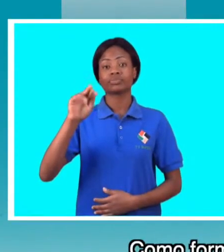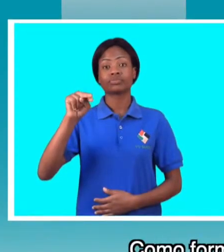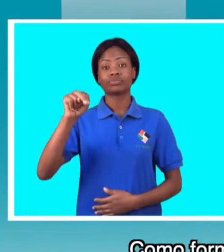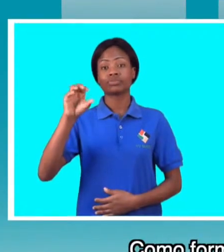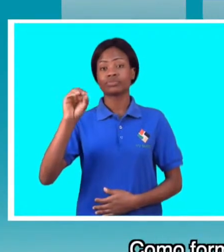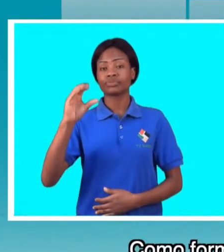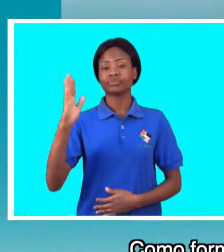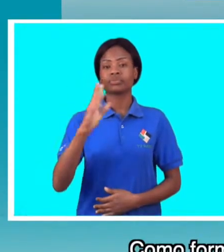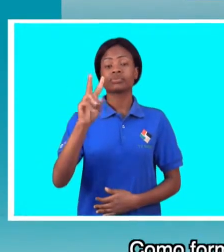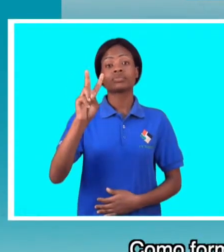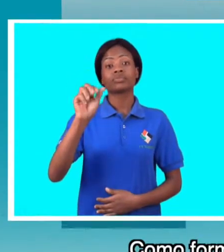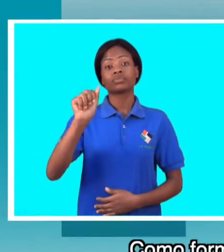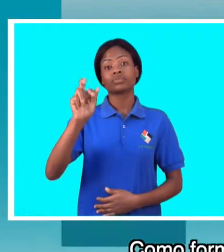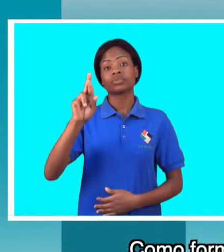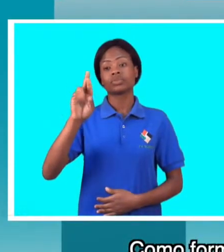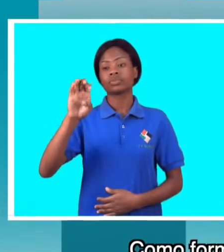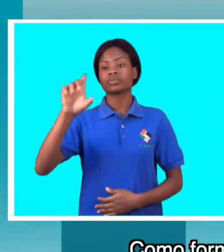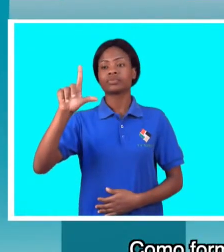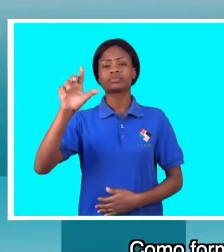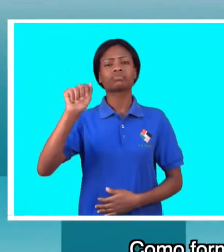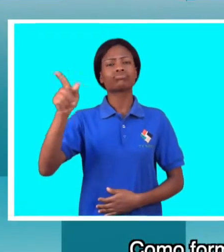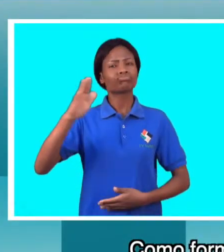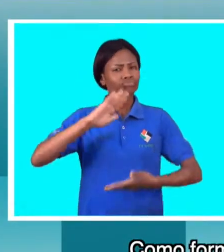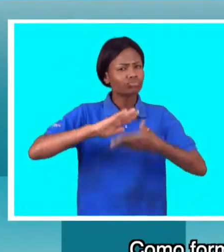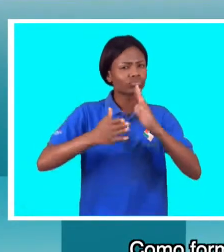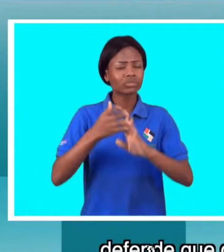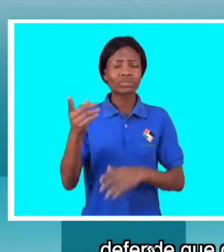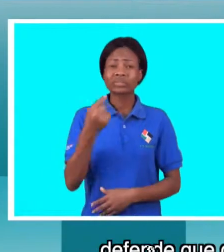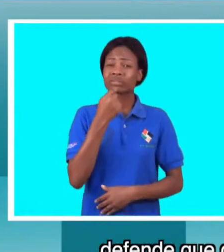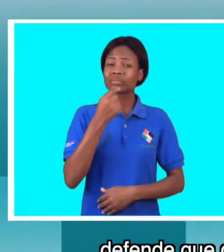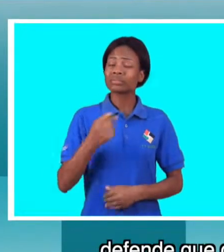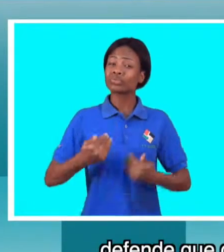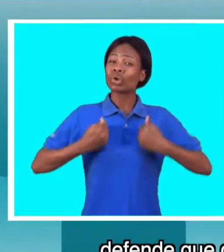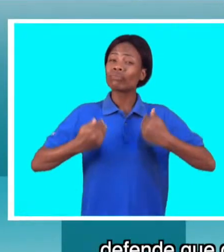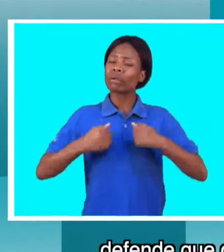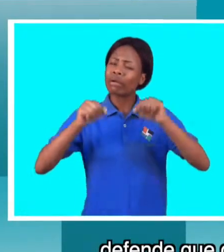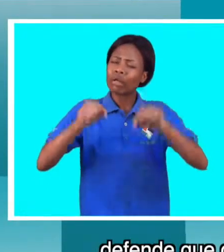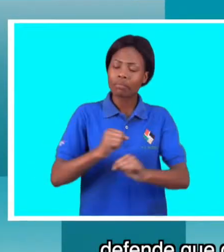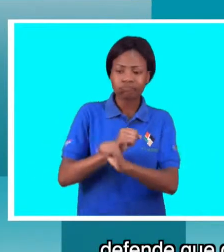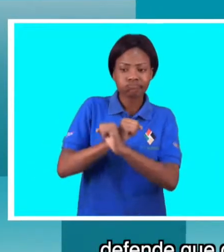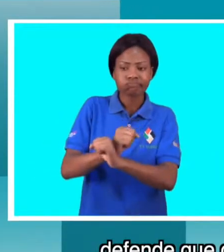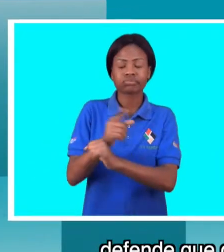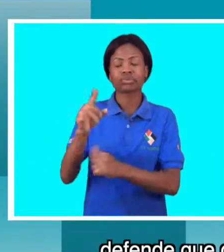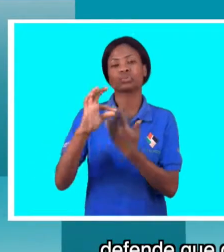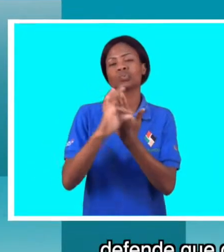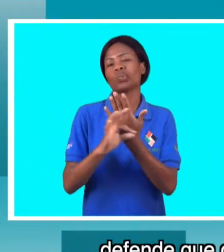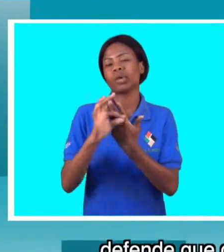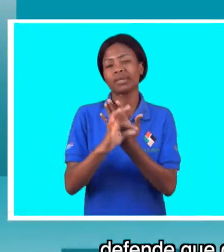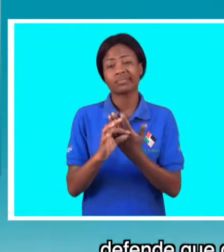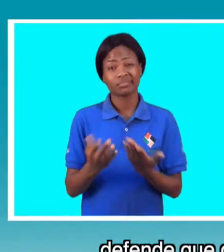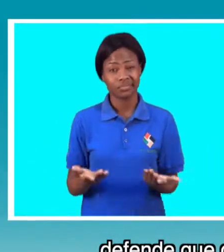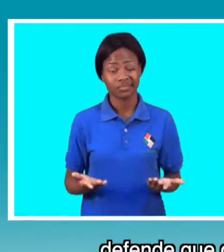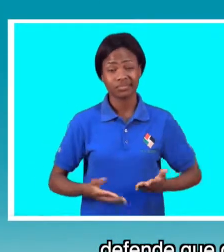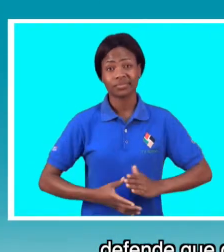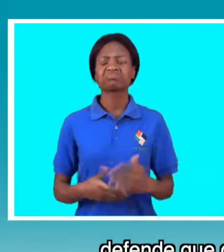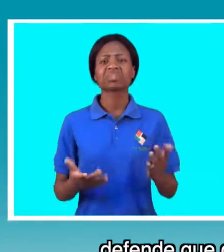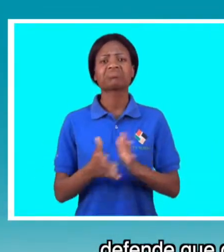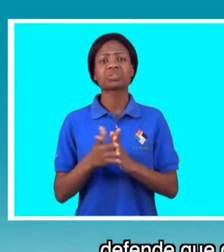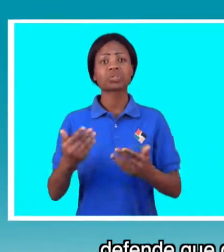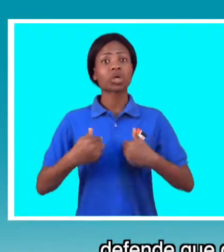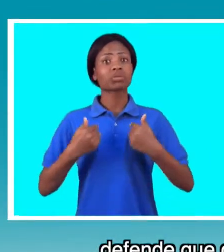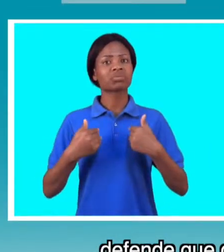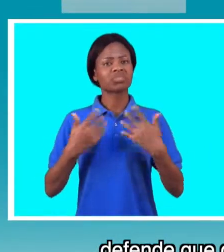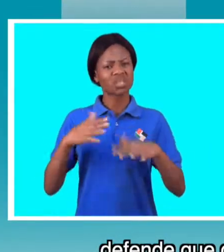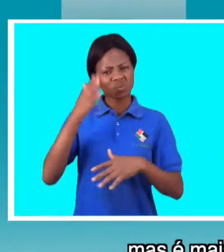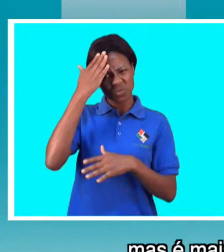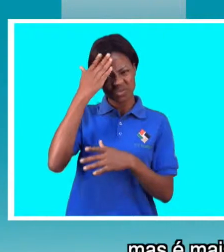combater as drogas, o professor Almerino Varela defende que os jovens devem conhecer os fatores que influenciam o consumo